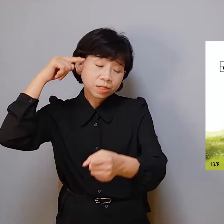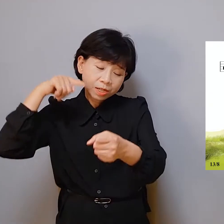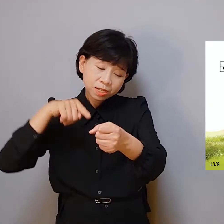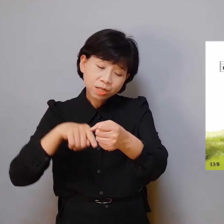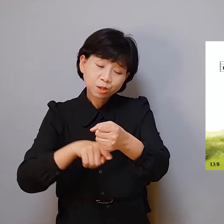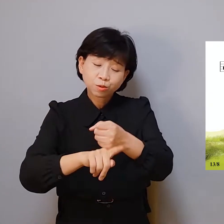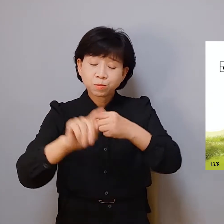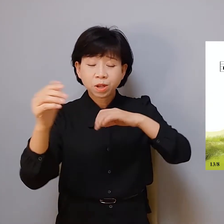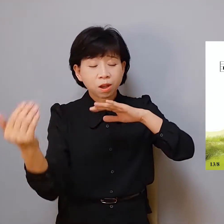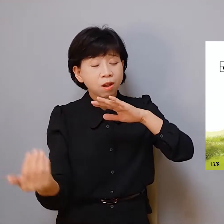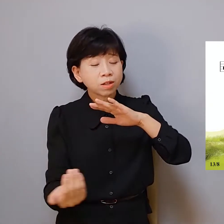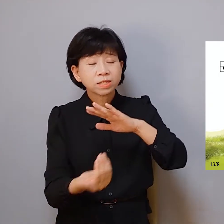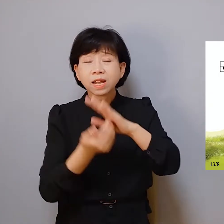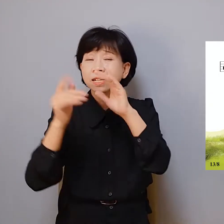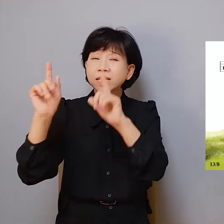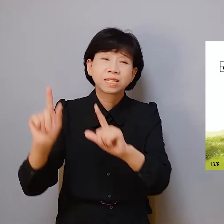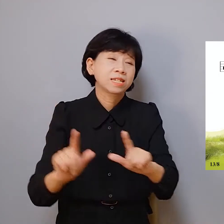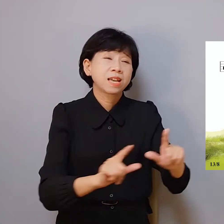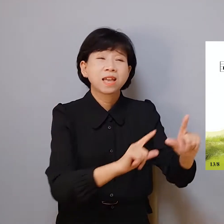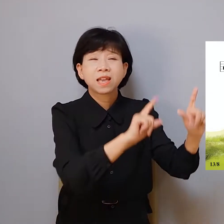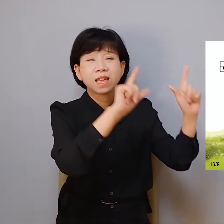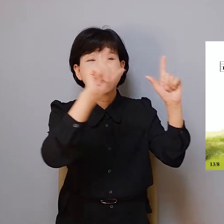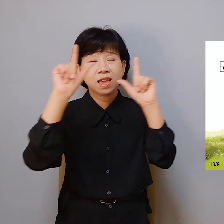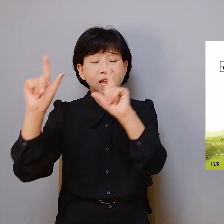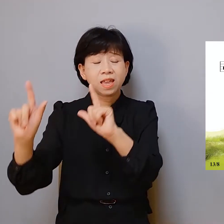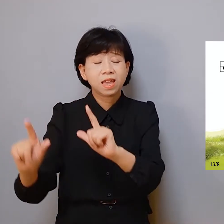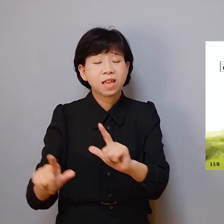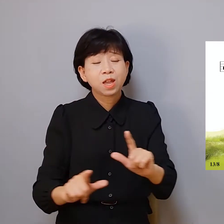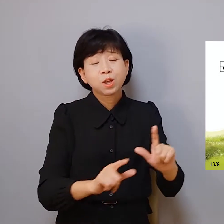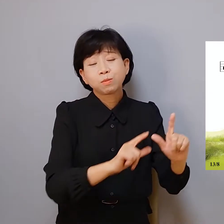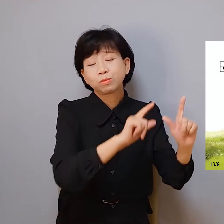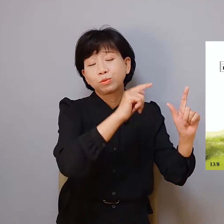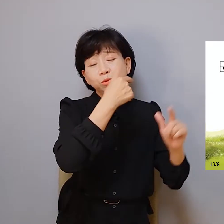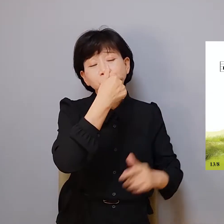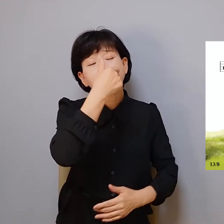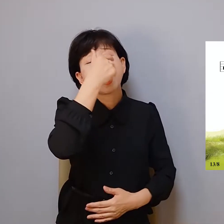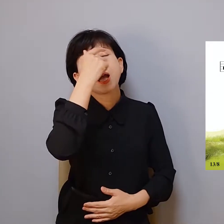주 뜻 이루며 살기에